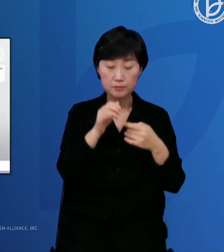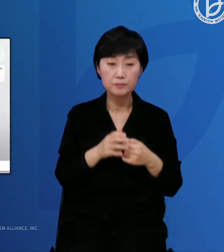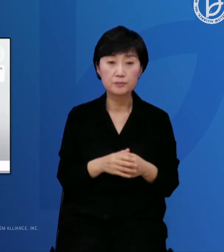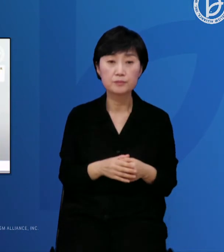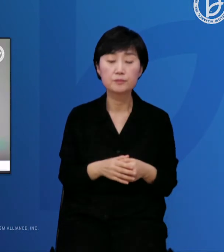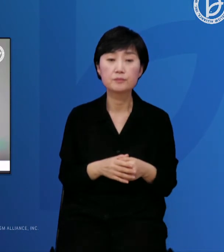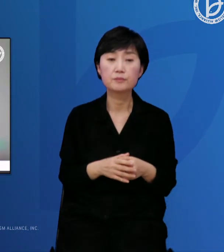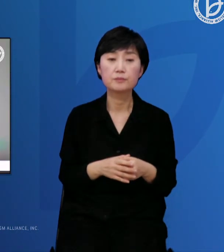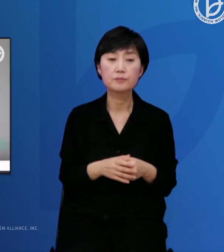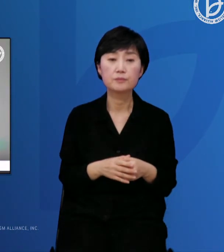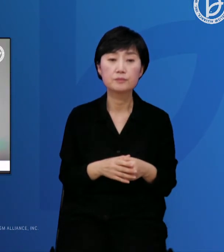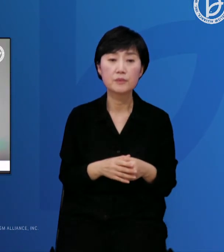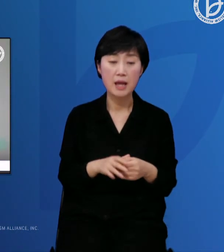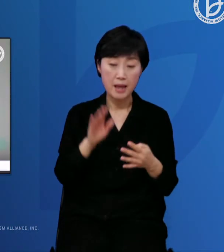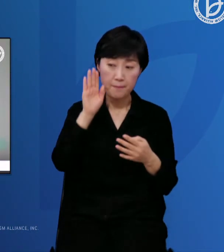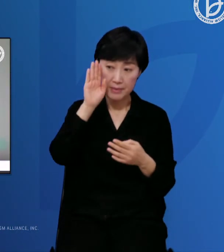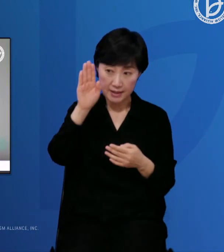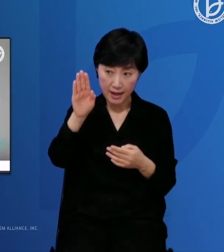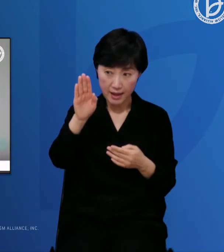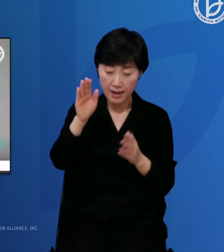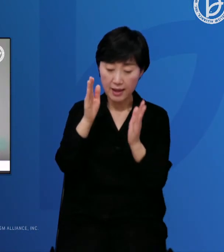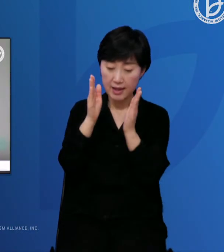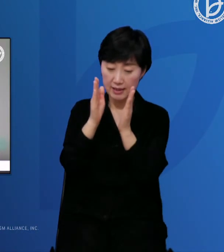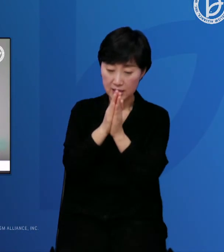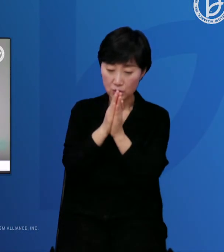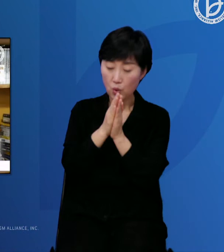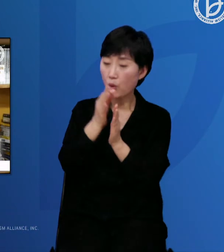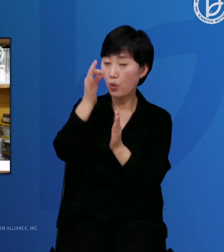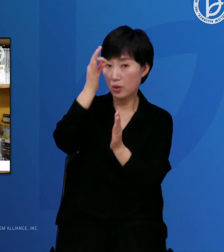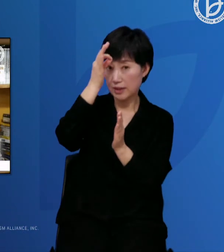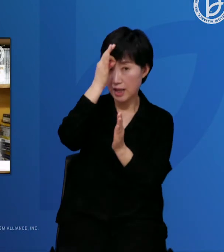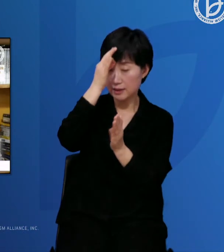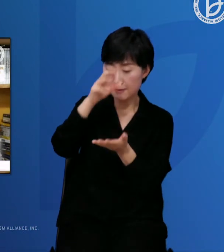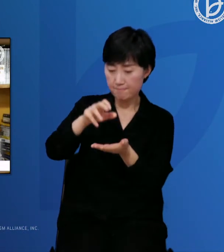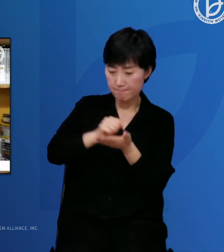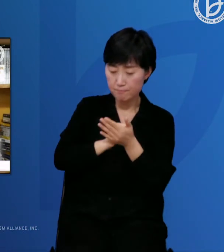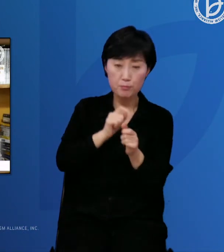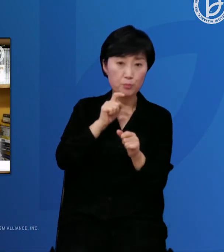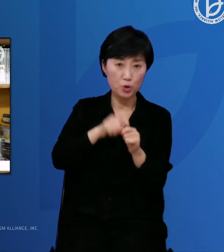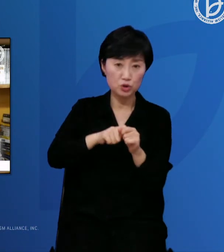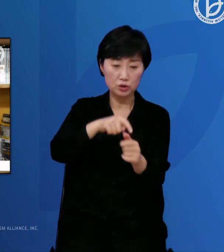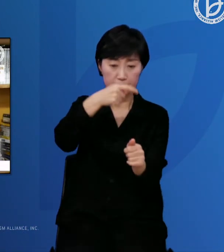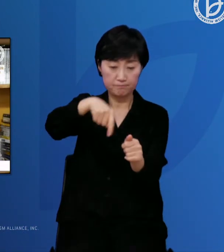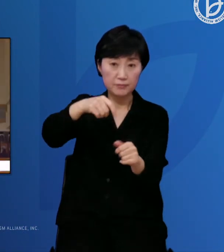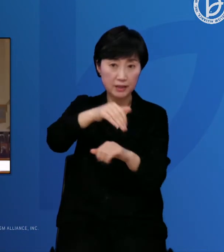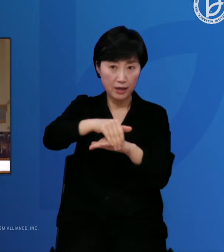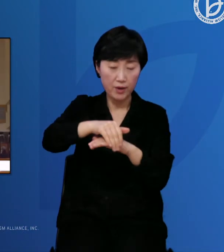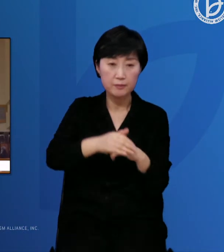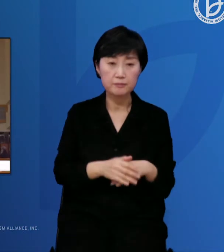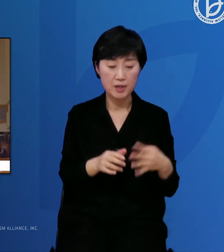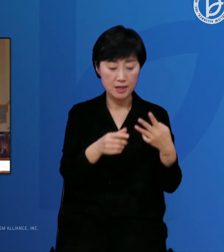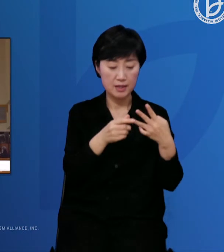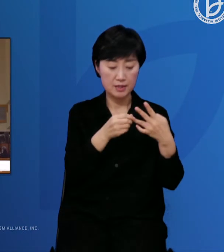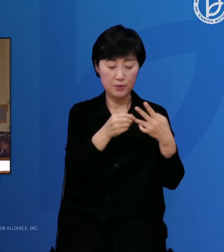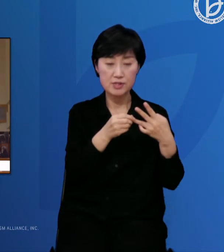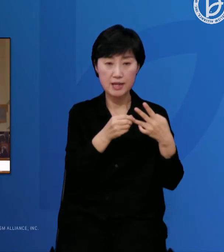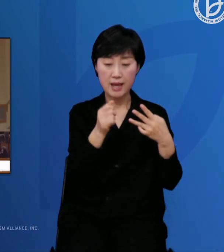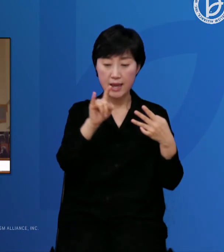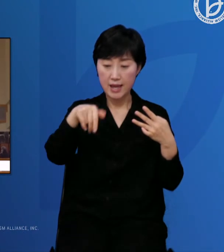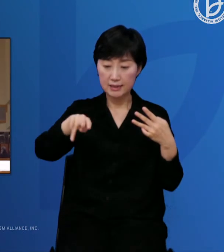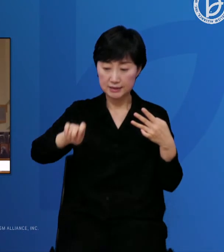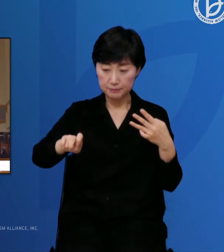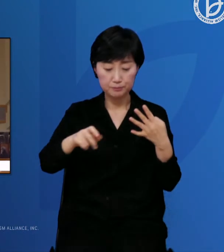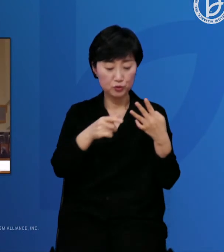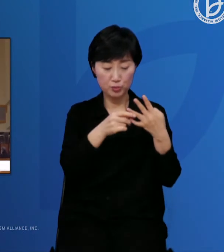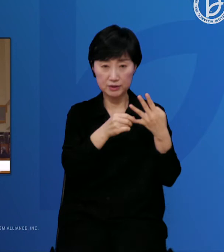응답받을 미래 캠프, 기도 캠프, 달란트 캠프를 실제화할 메시지가 선포됩니다. 또 핵심 후에는